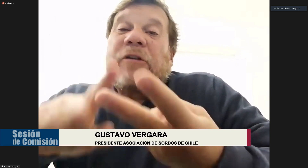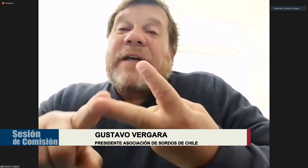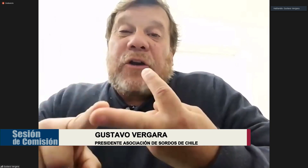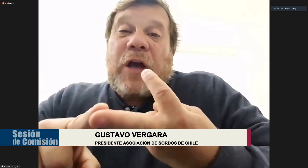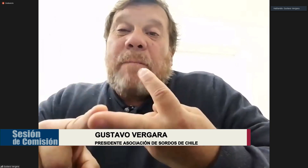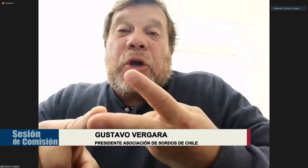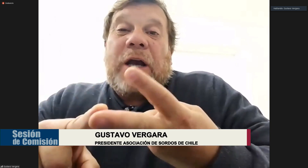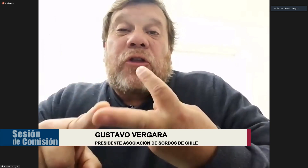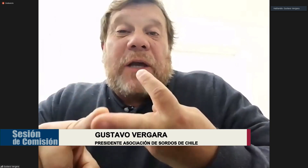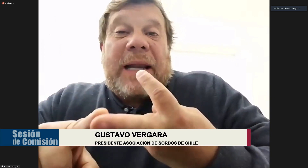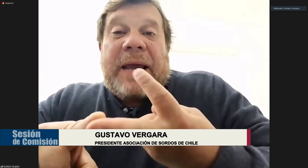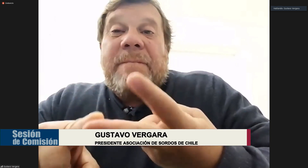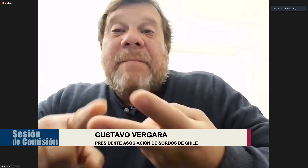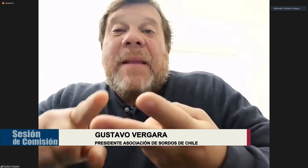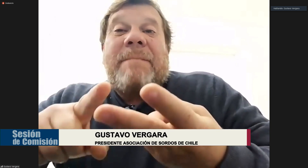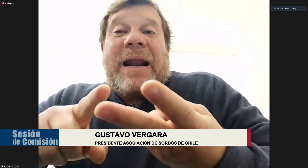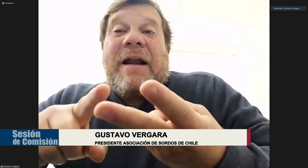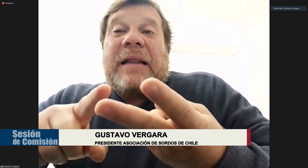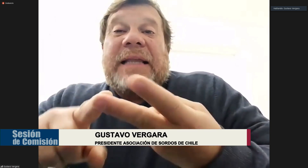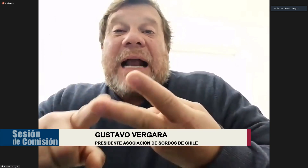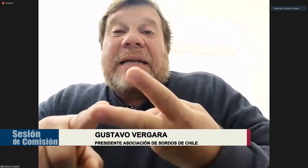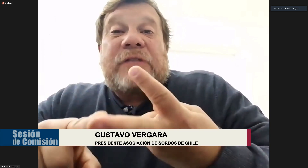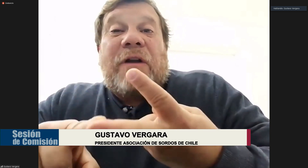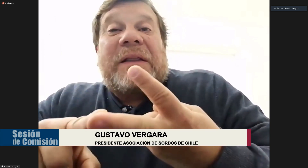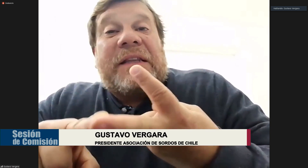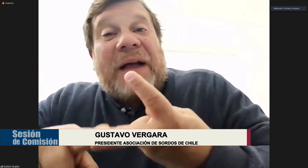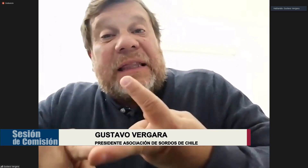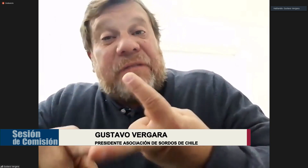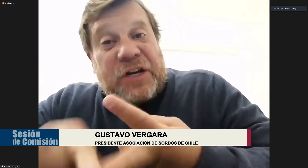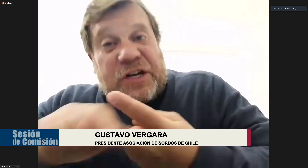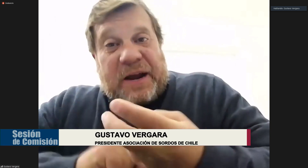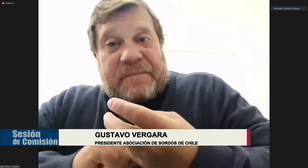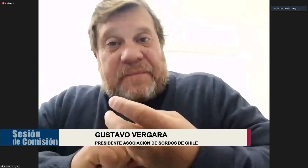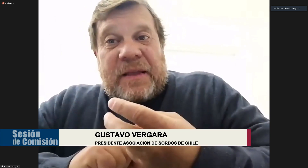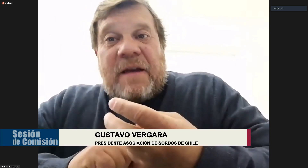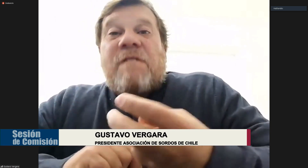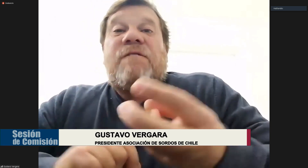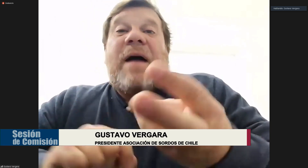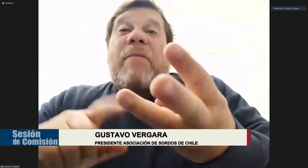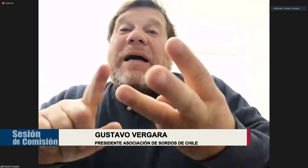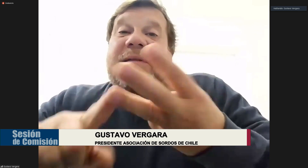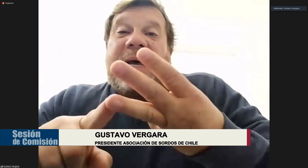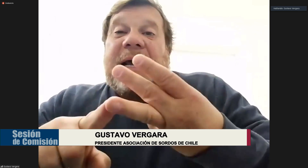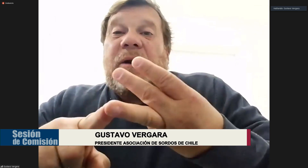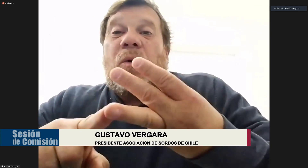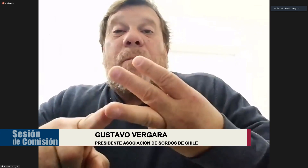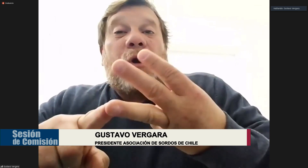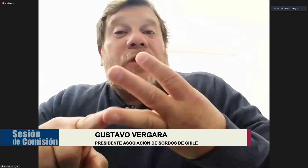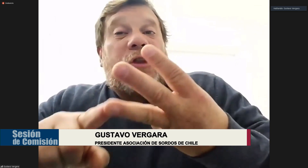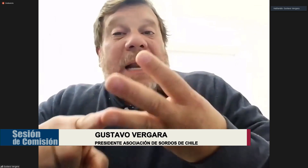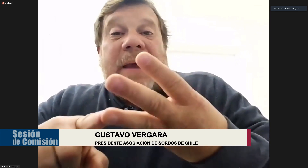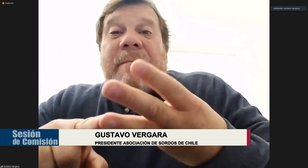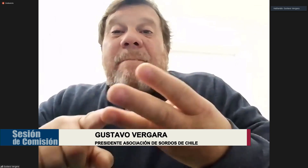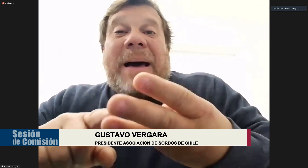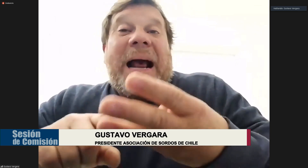desarrollar un proyecto de ley para tener acceso al Festival de Viña. Vamos a hacer un proyecto de ley para que